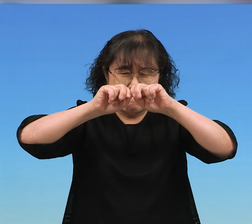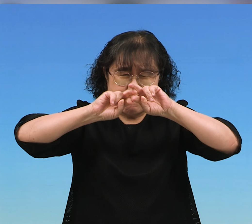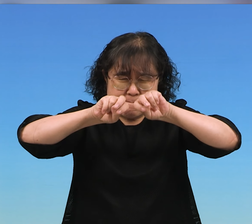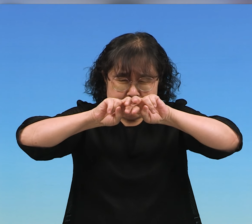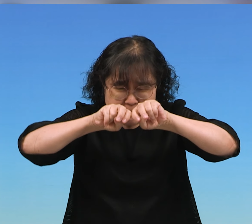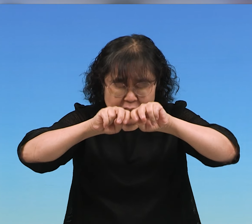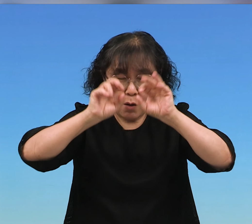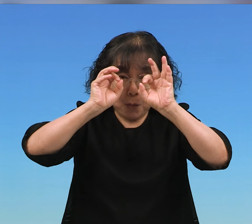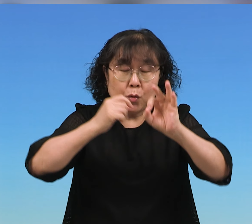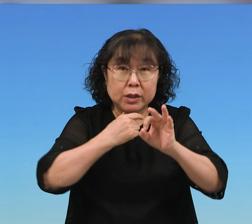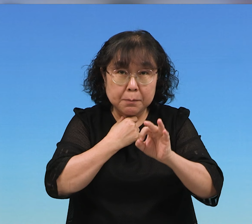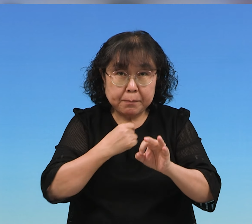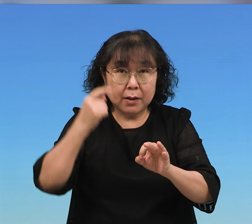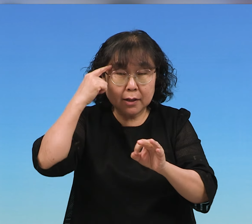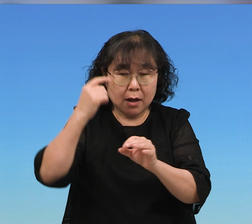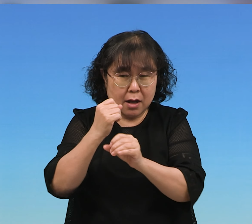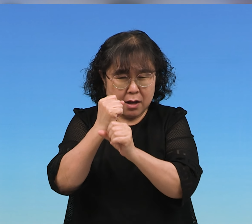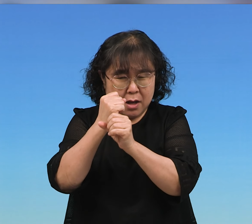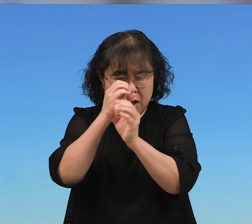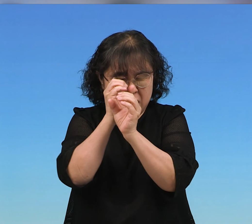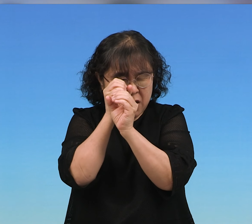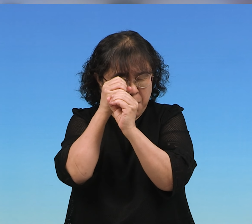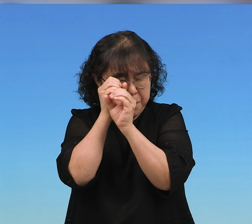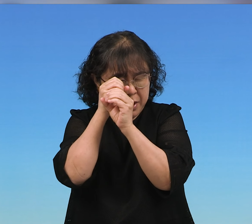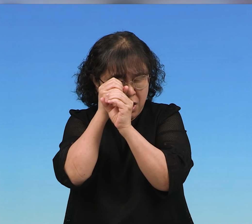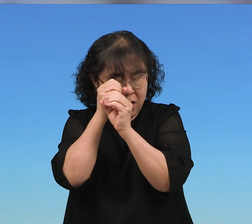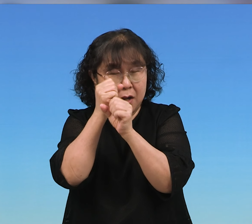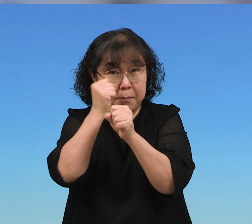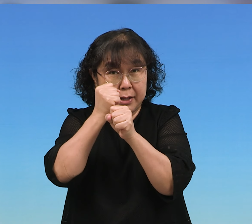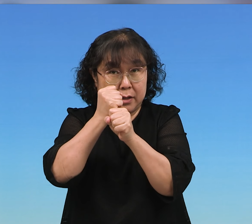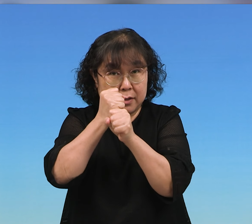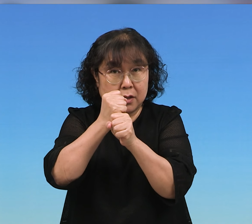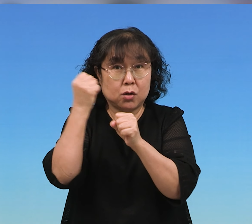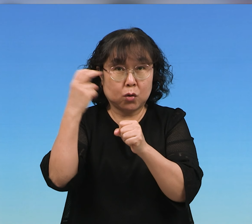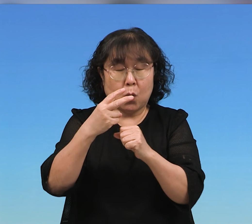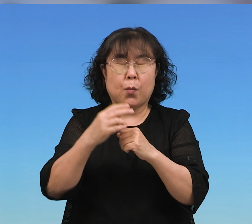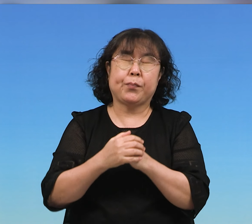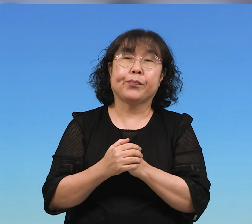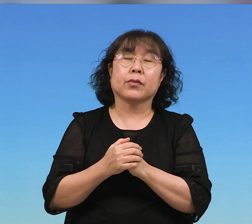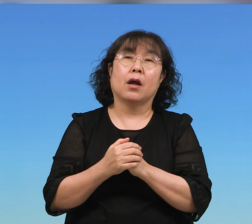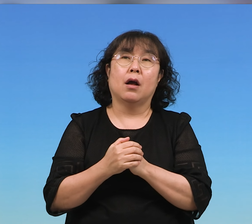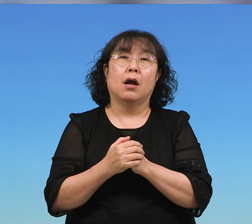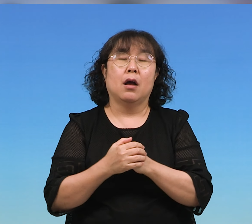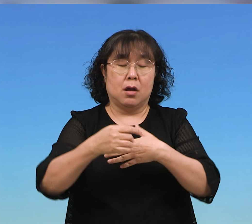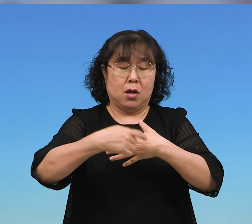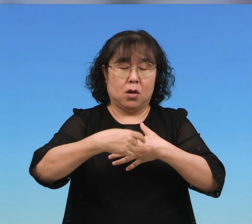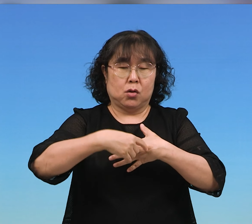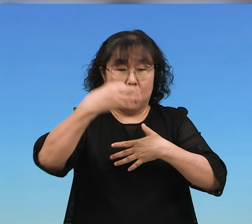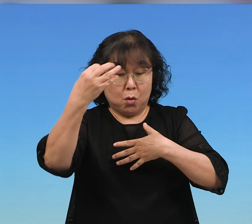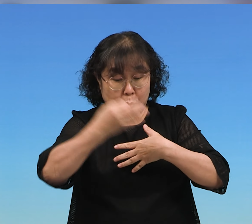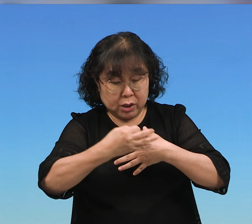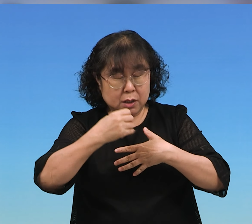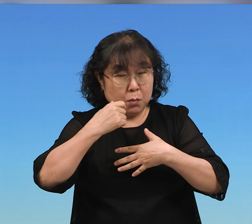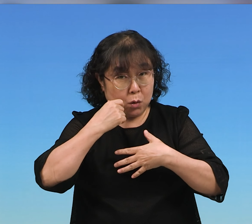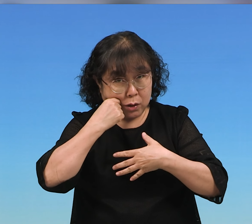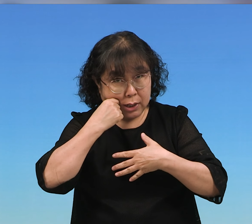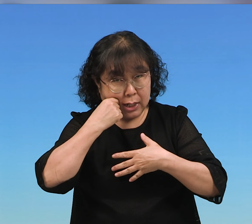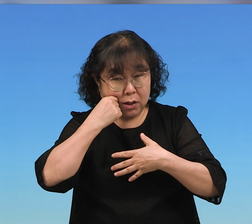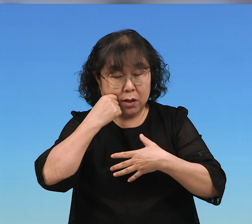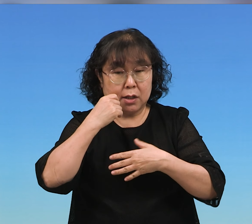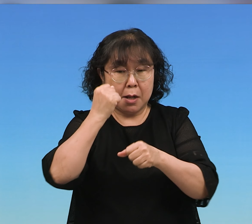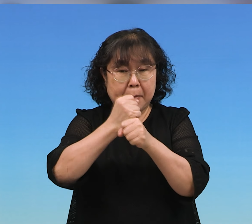그리고 또 더 세밀하게 볼 수 있도록 하기 위하여 현미경을 만들었고요. 심지어는 겉으로 볼